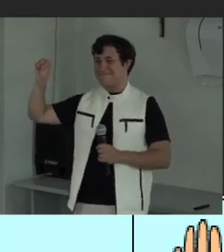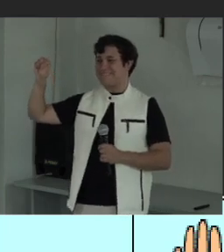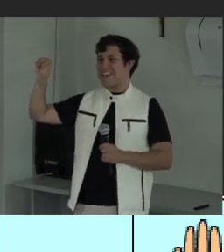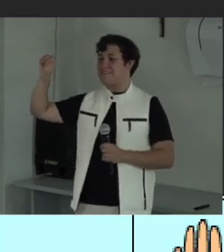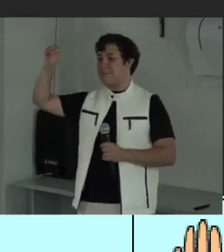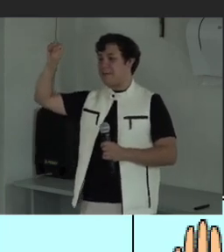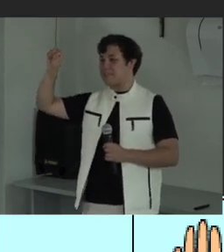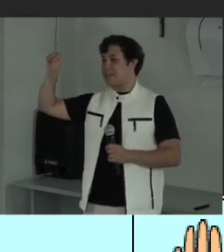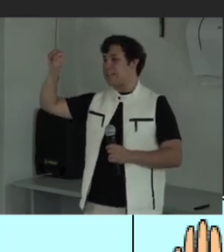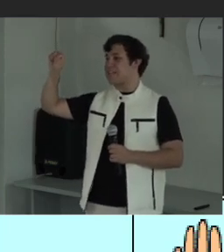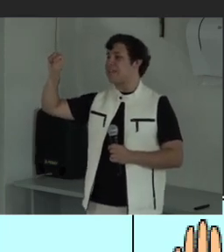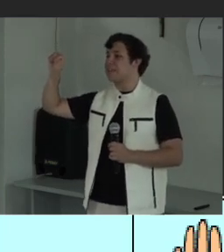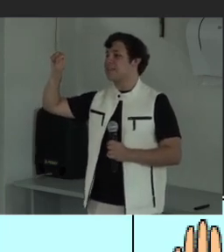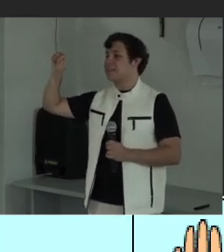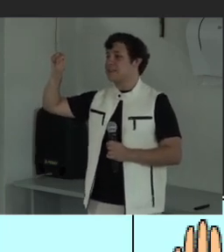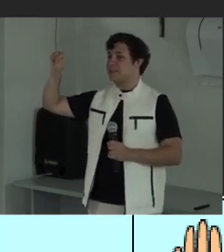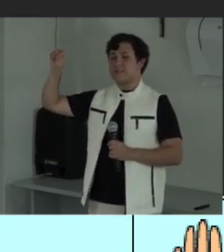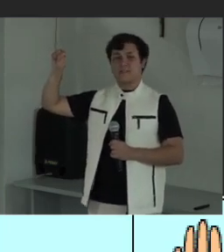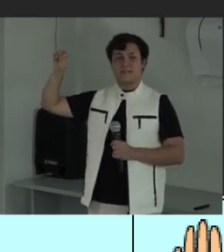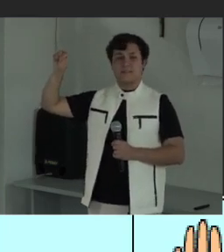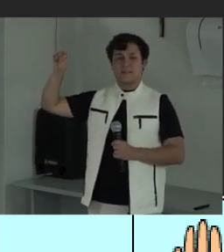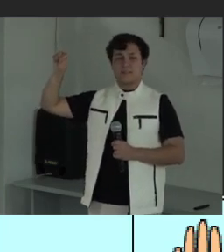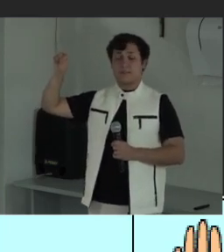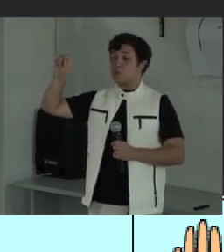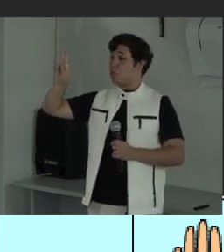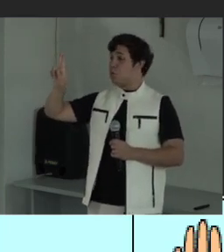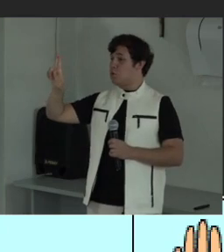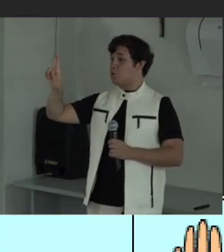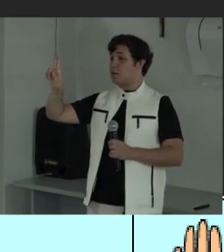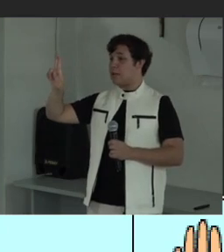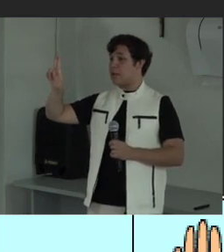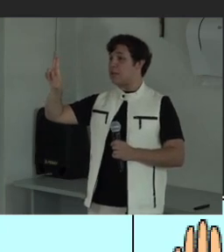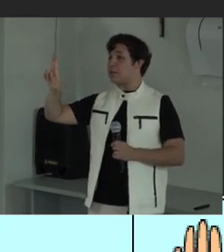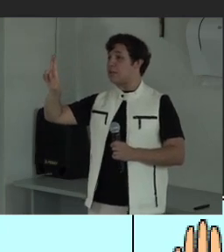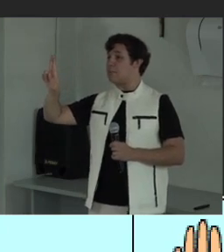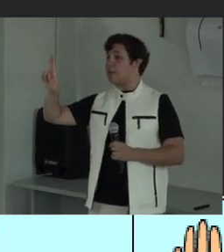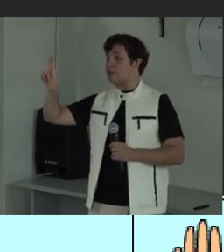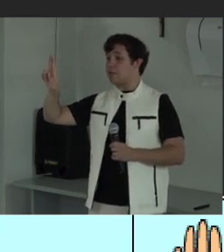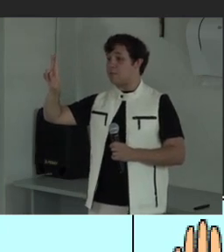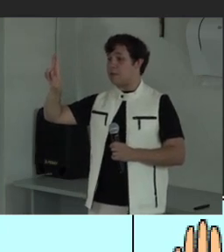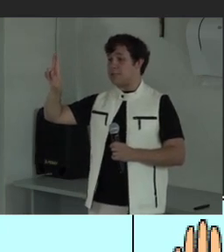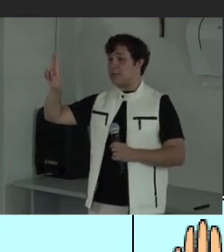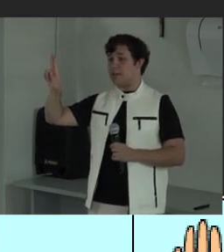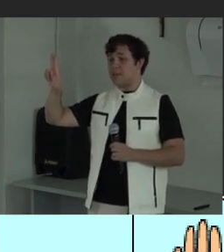Okay, palma hacia adelante. U, es índice y medio, palma hacia adelante.